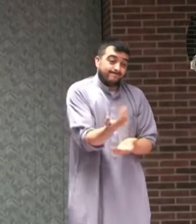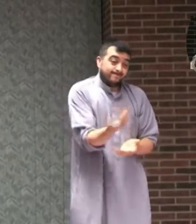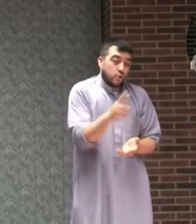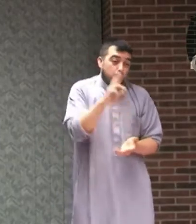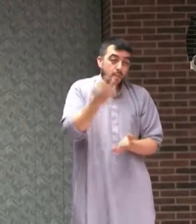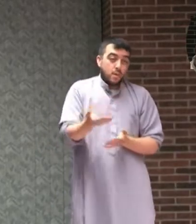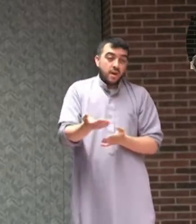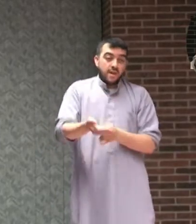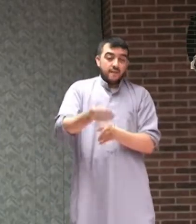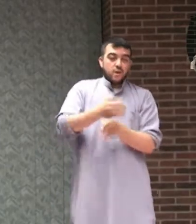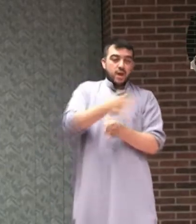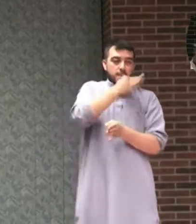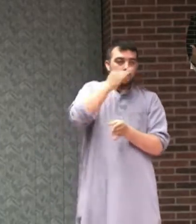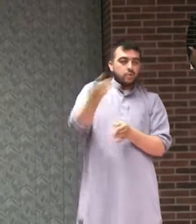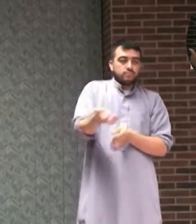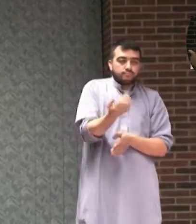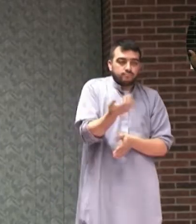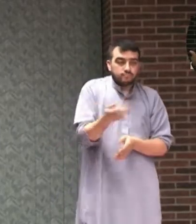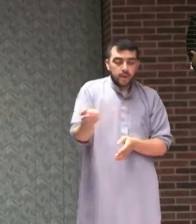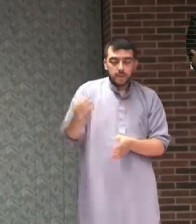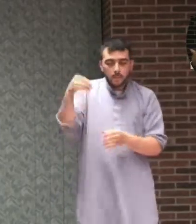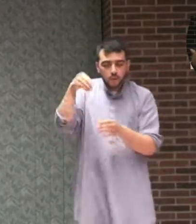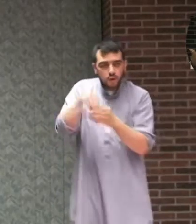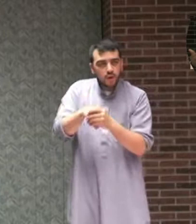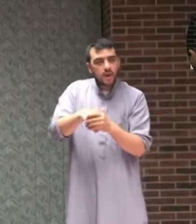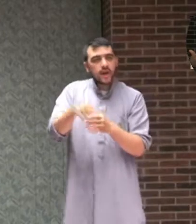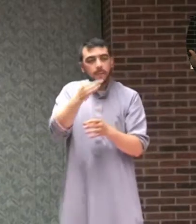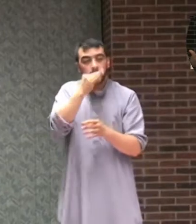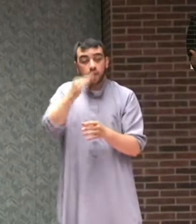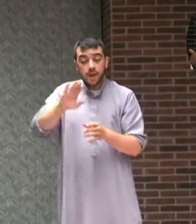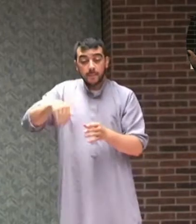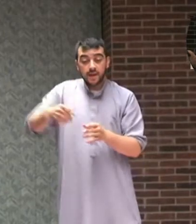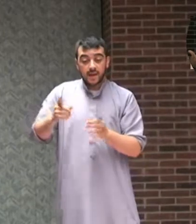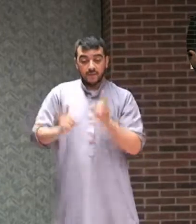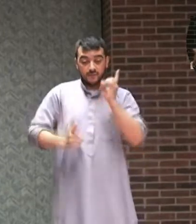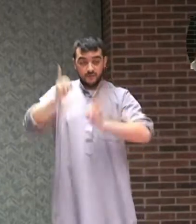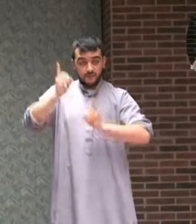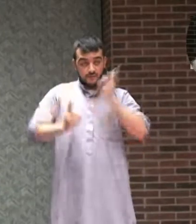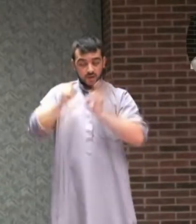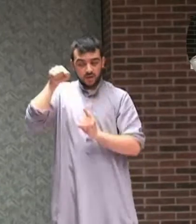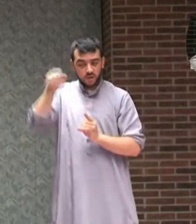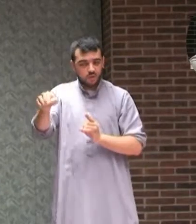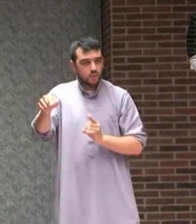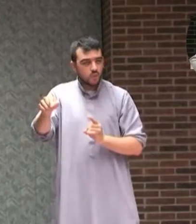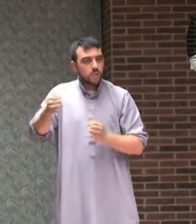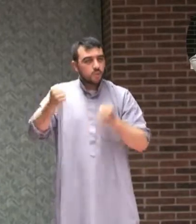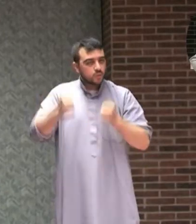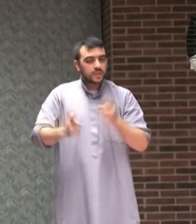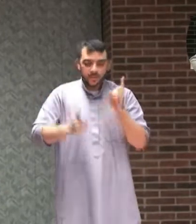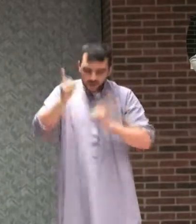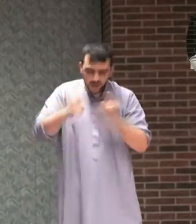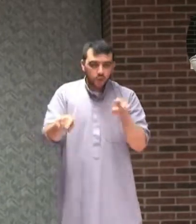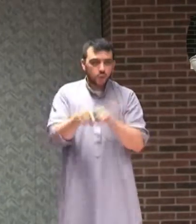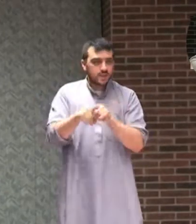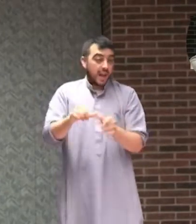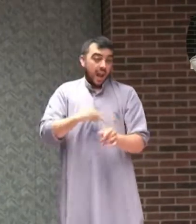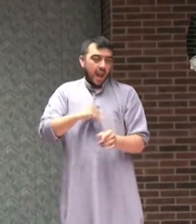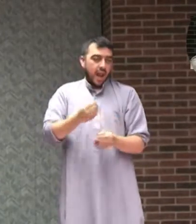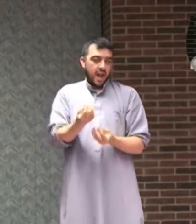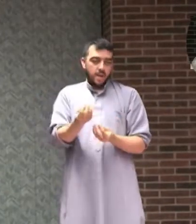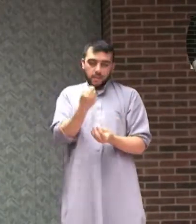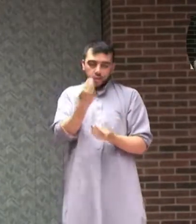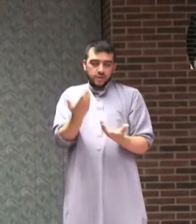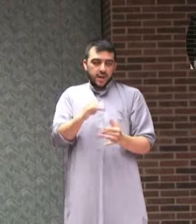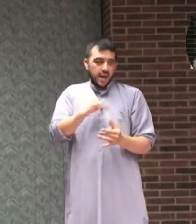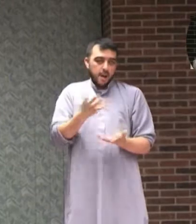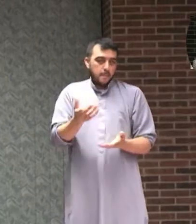vers le riche le jour du Eid également et lui tendre la main en lui disant « Donne-moi à manger, je n'ai rien à donner à ma famille ». Non,